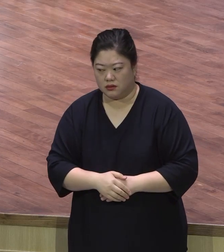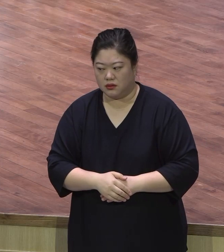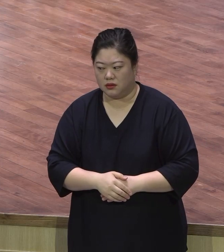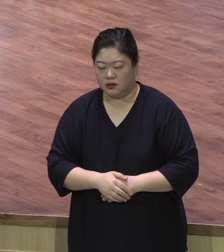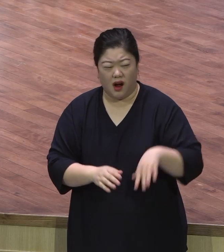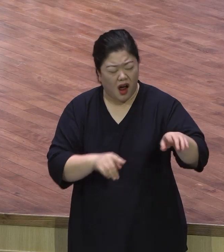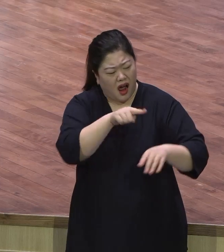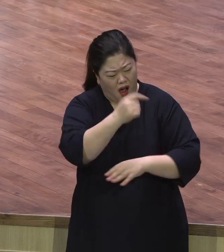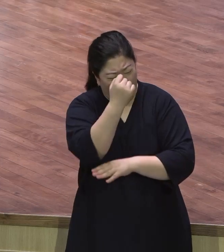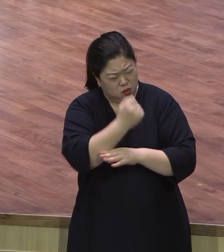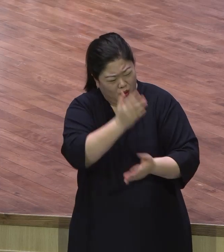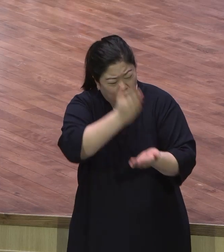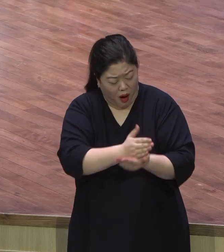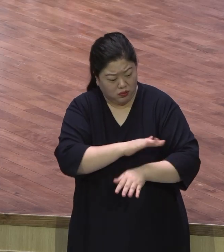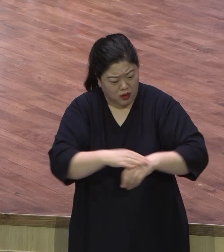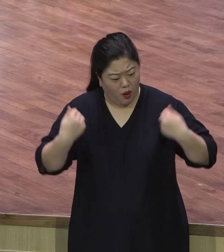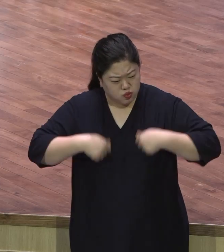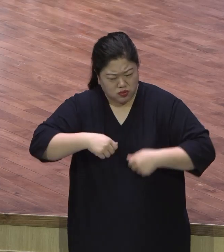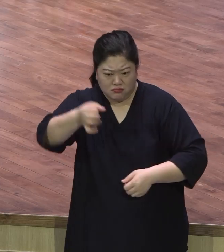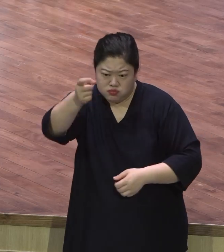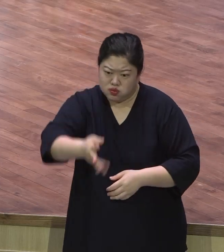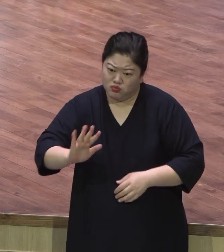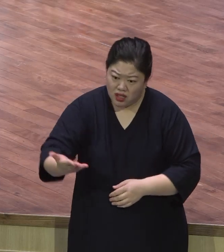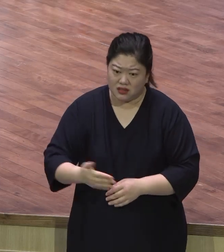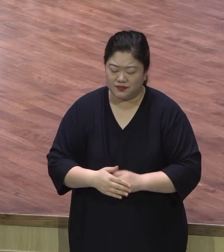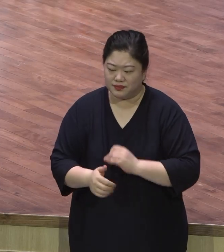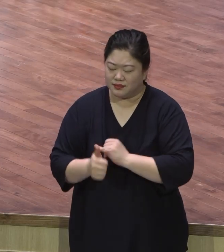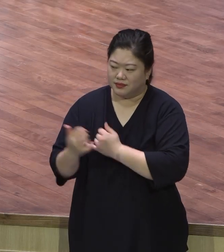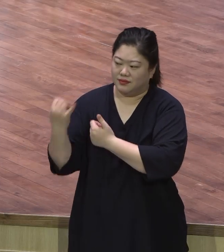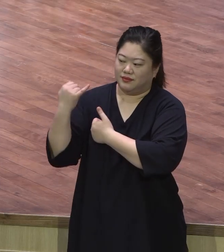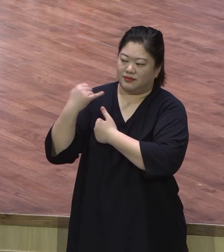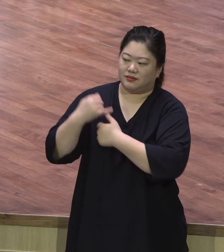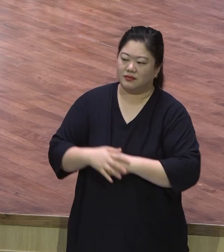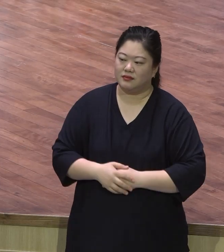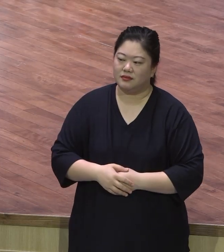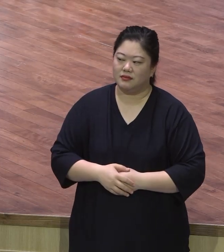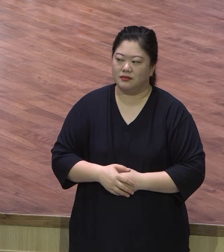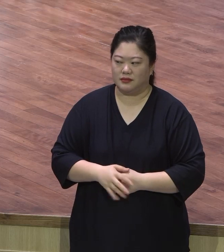냄새나도록 집에 넣어놓냐. 그걸 다 존버린다.